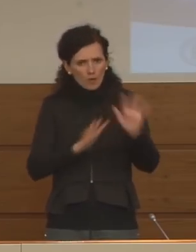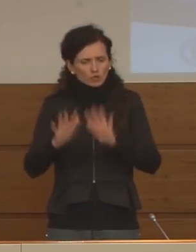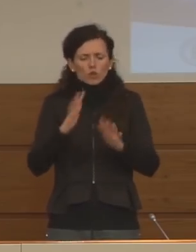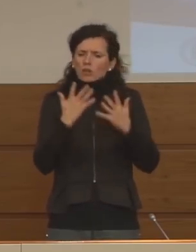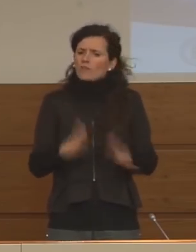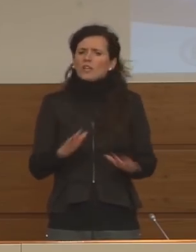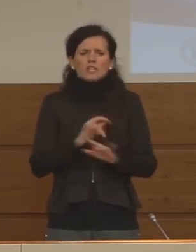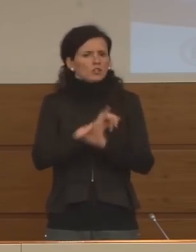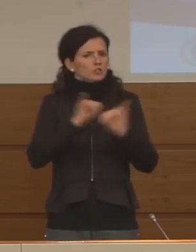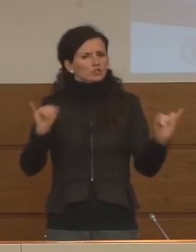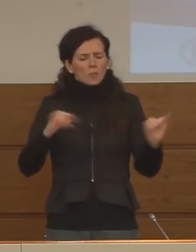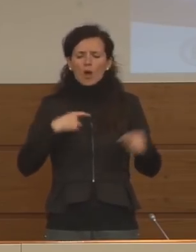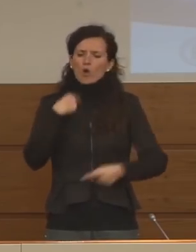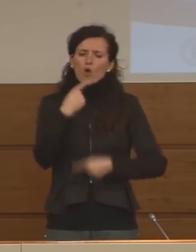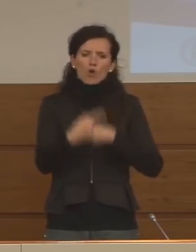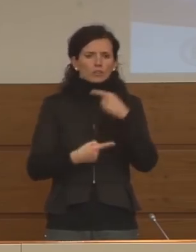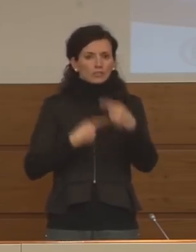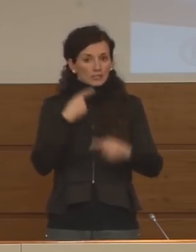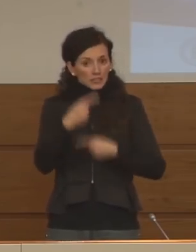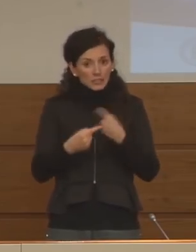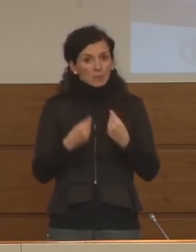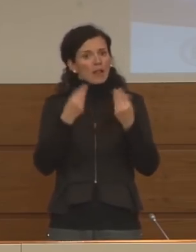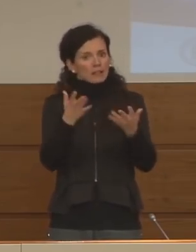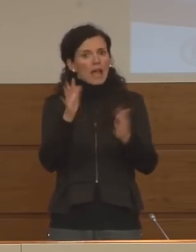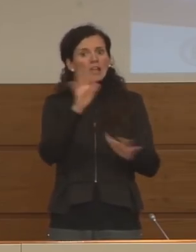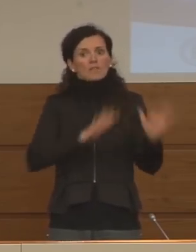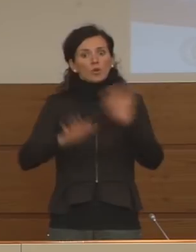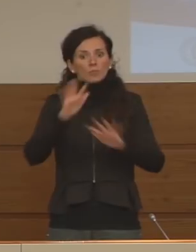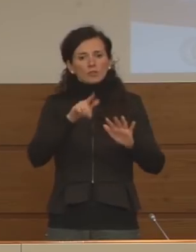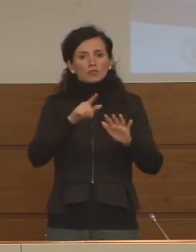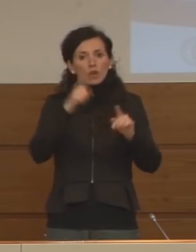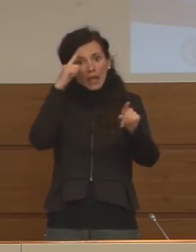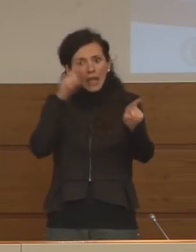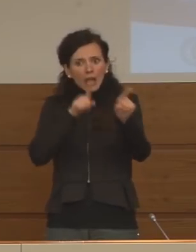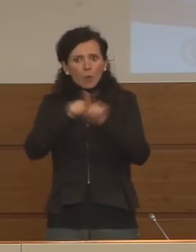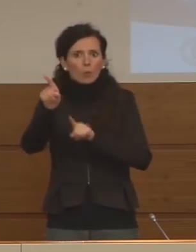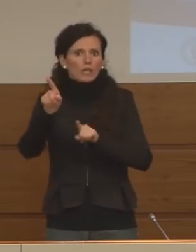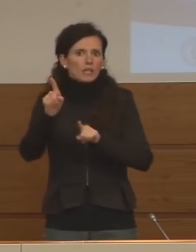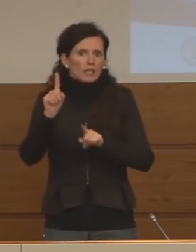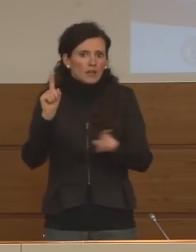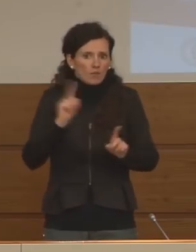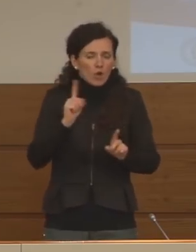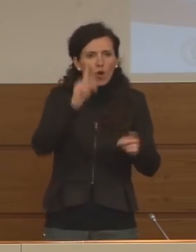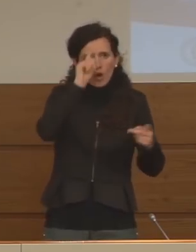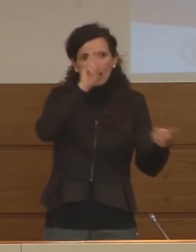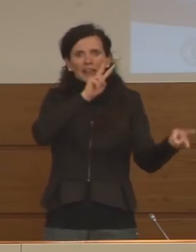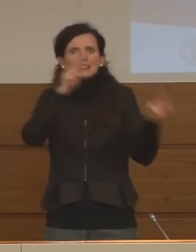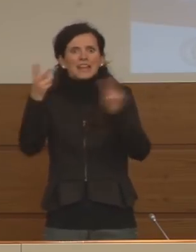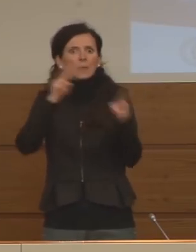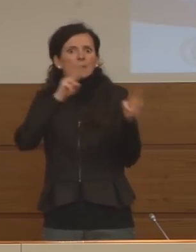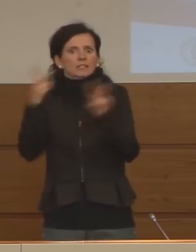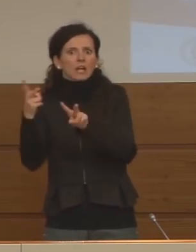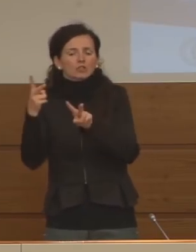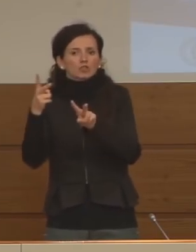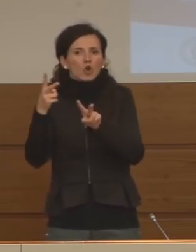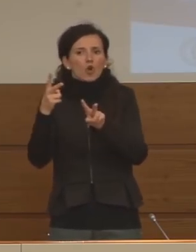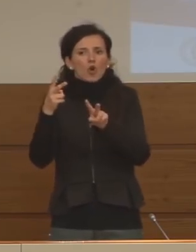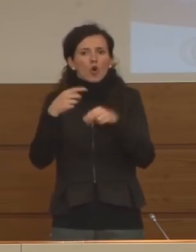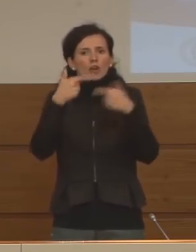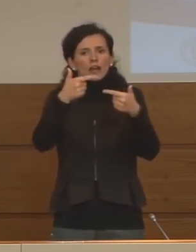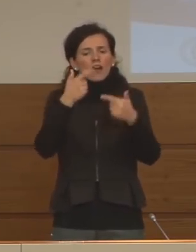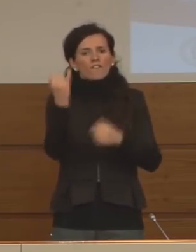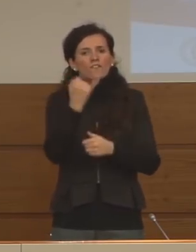senza possibili equivoci possibili interpretazioni o peggio possibili fraintendimenti